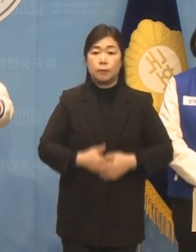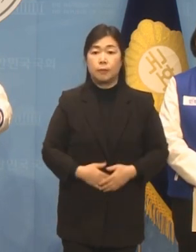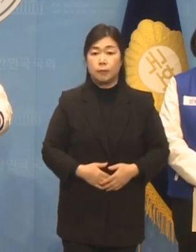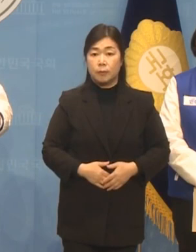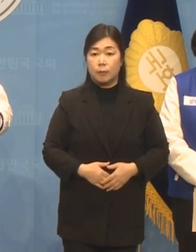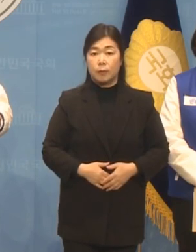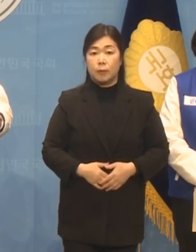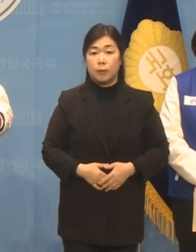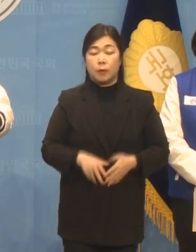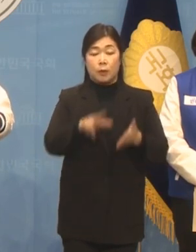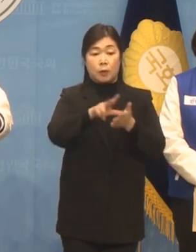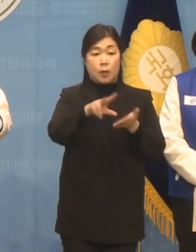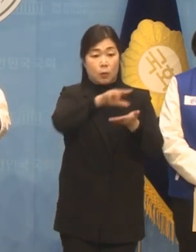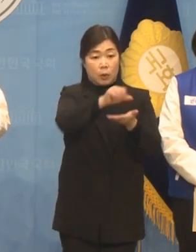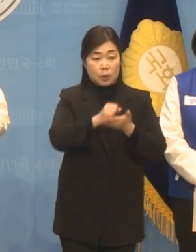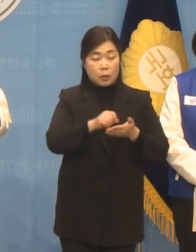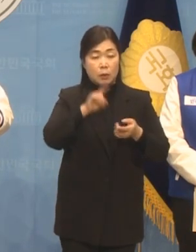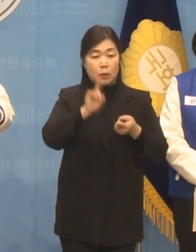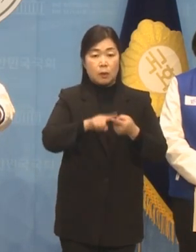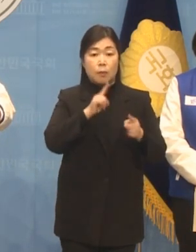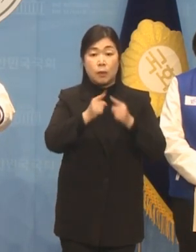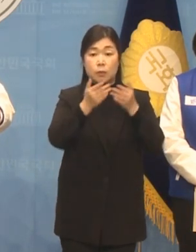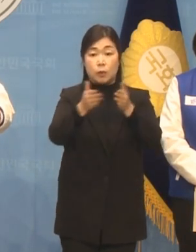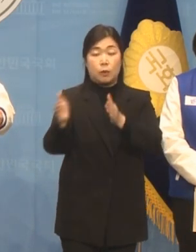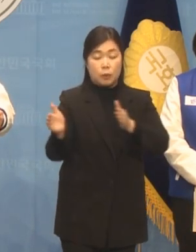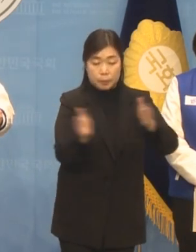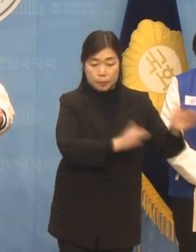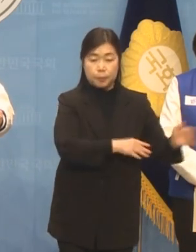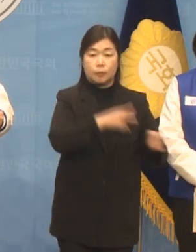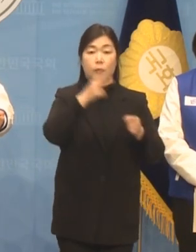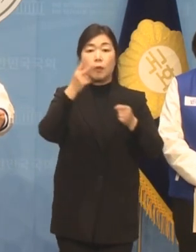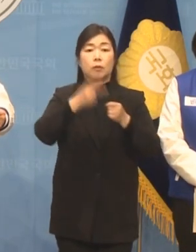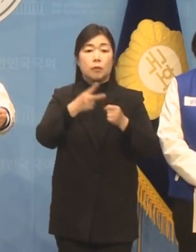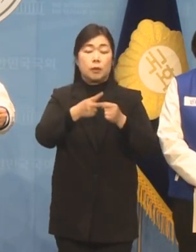이상이 자원 확보 관련된 제안이고요. 두 번째